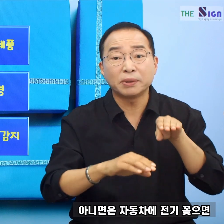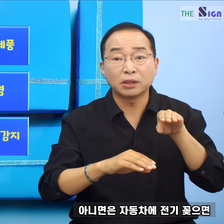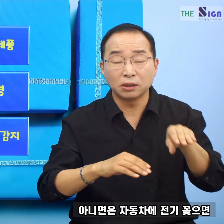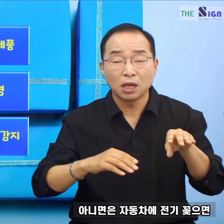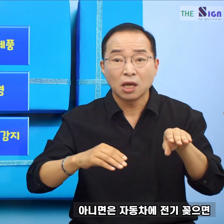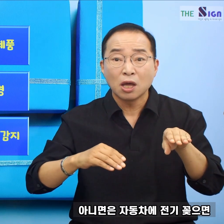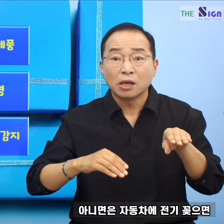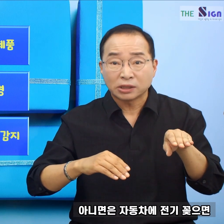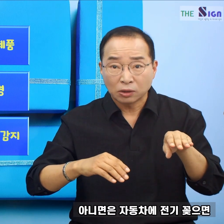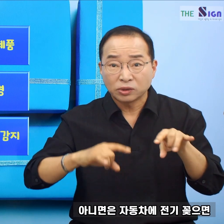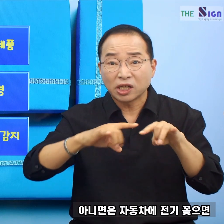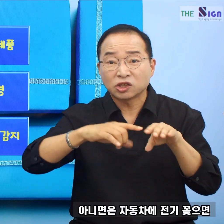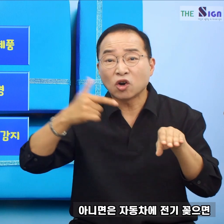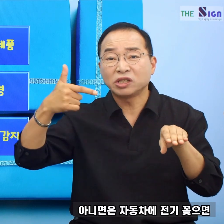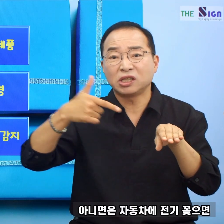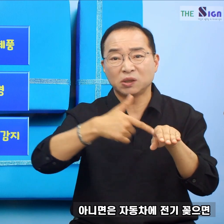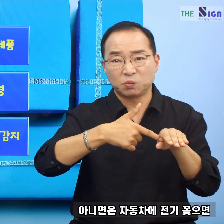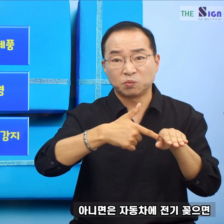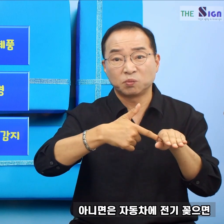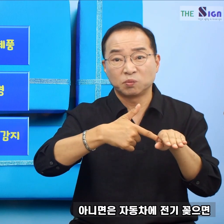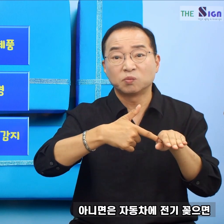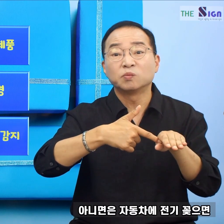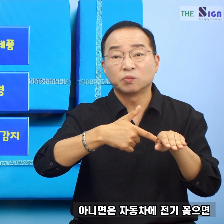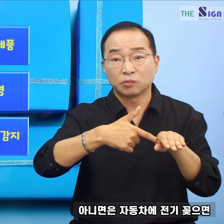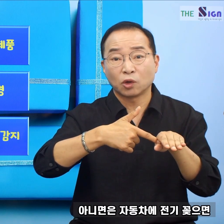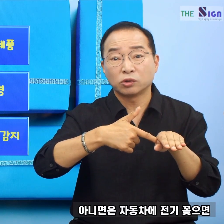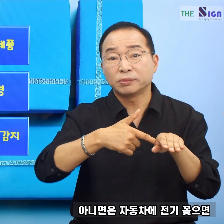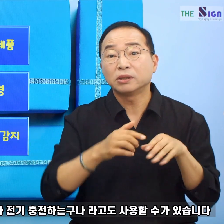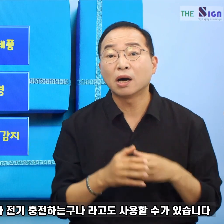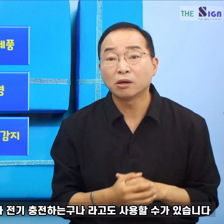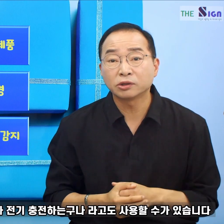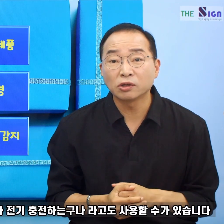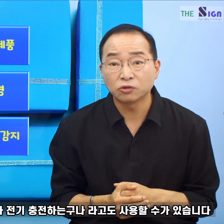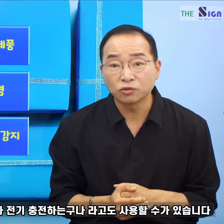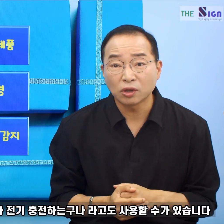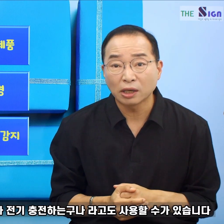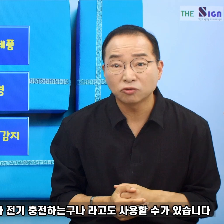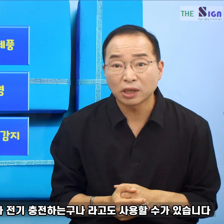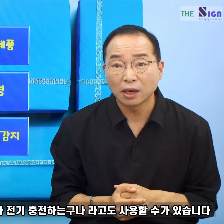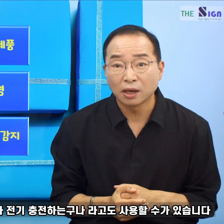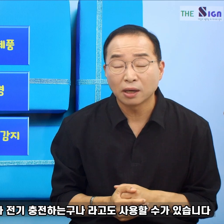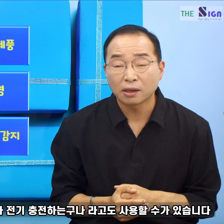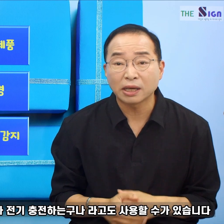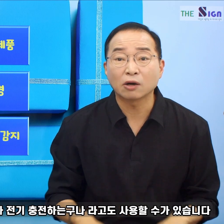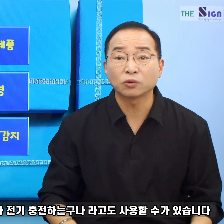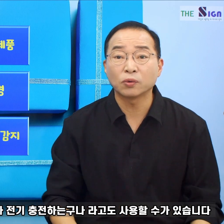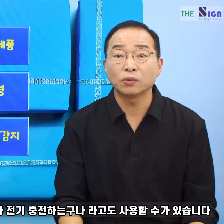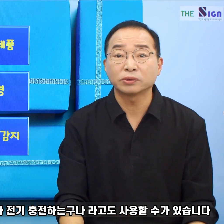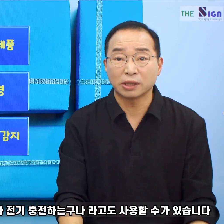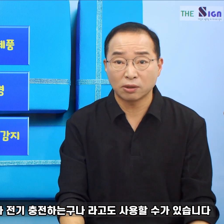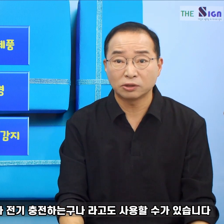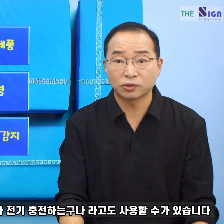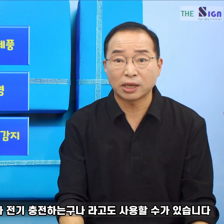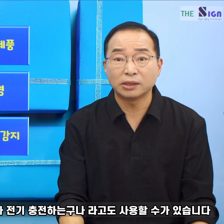아니면은 자동차에 전기 꽂으면 전기 충전하는구나 라고도 사용할 수가